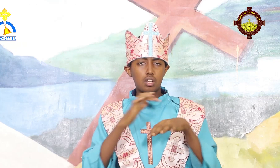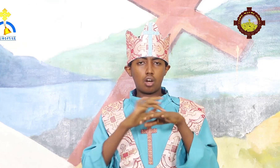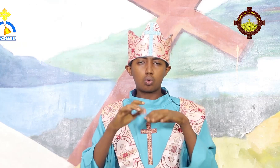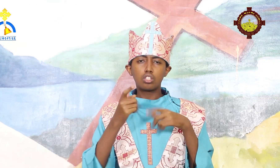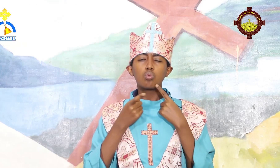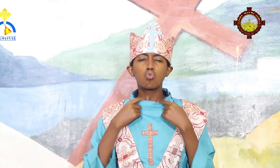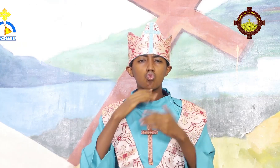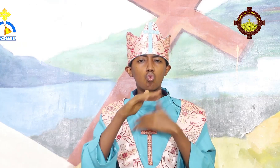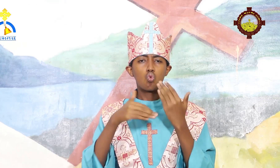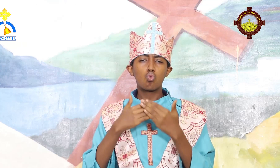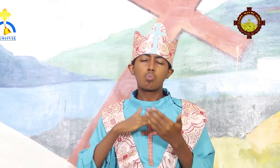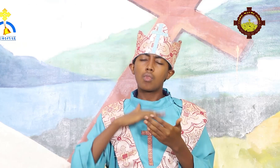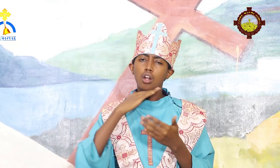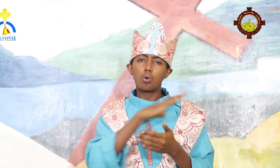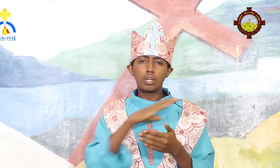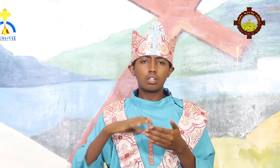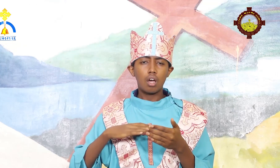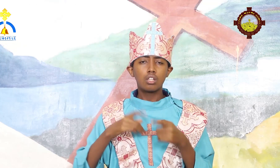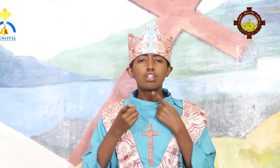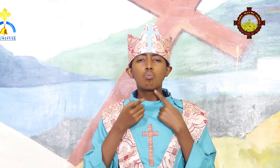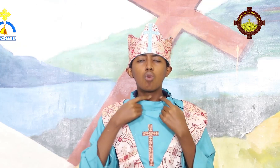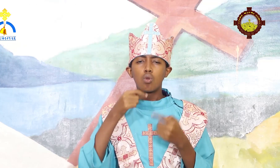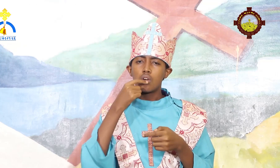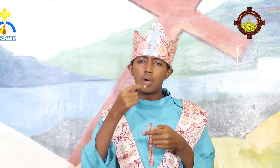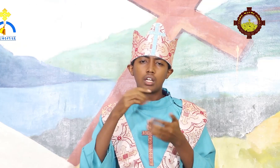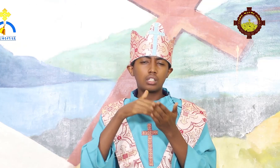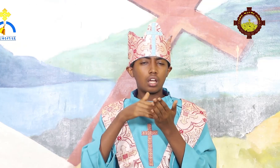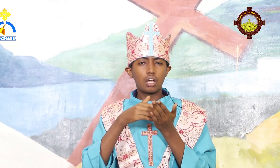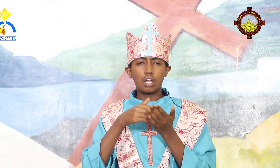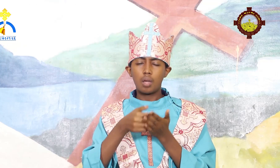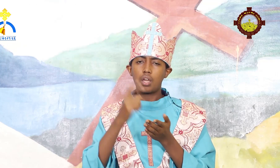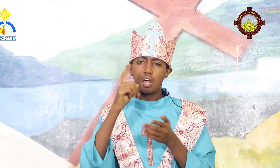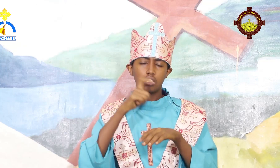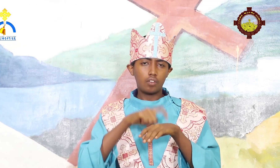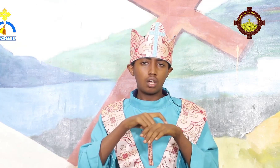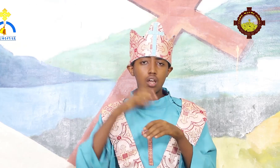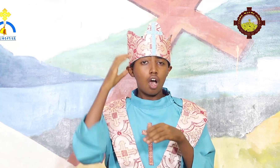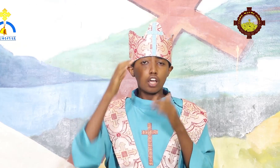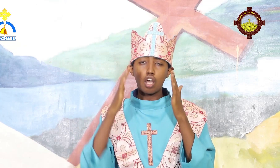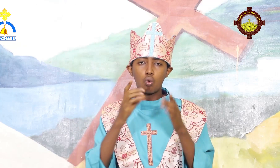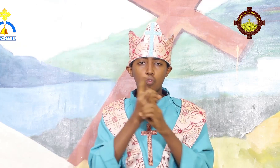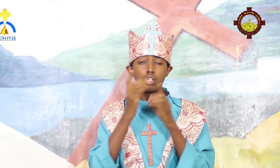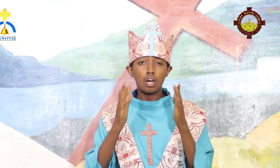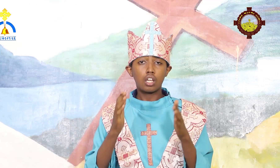ሁሉ የሚያረካው ጌታ ተጠማው ለማለት ደከመላ እንዳፍታ ሃያሉ ፈጣሪ አካላዊ